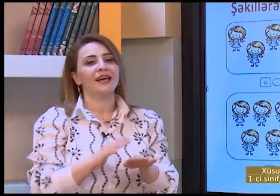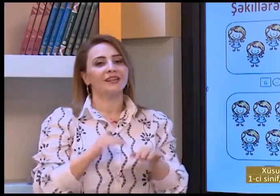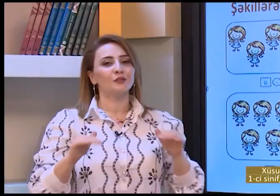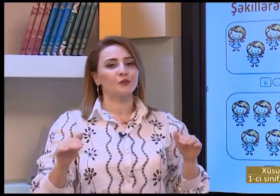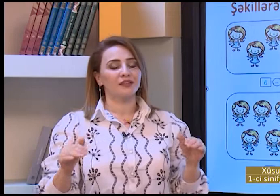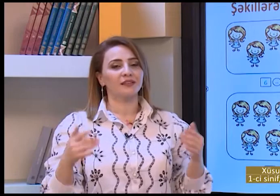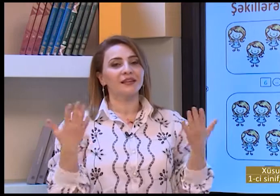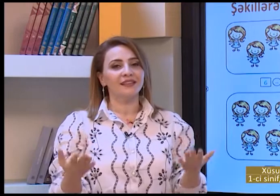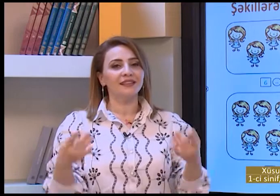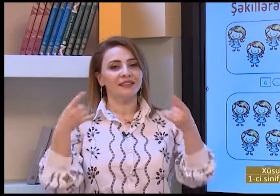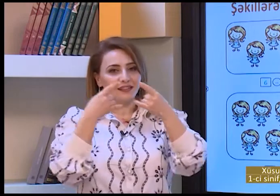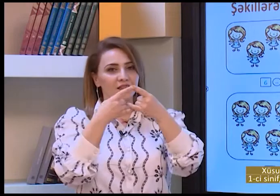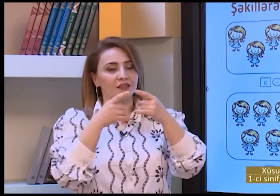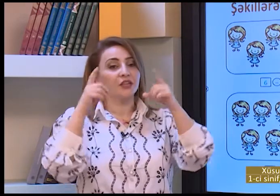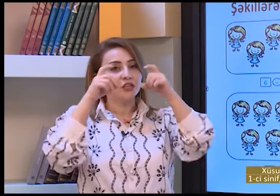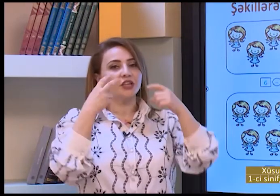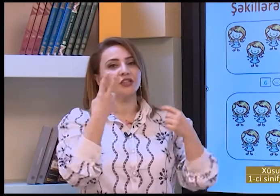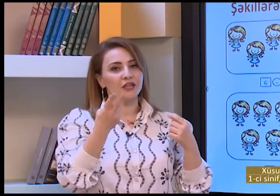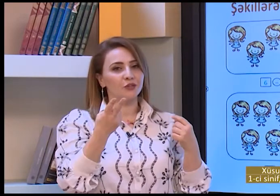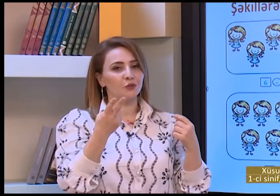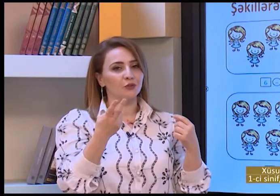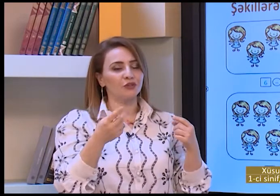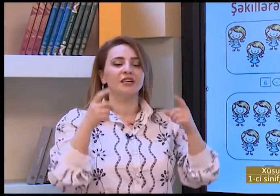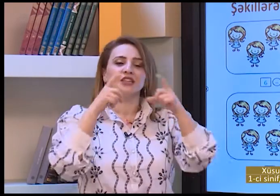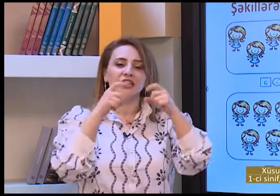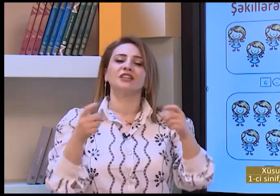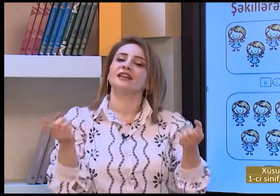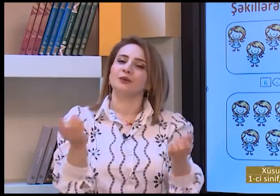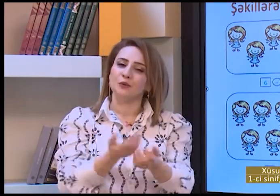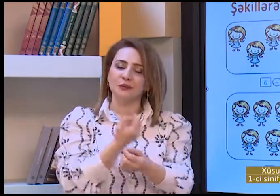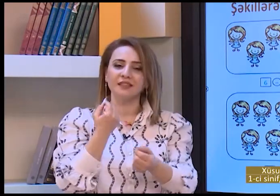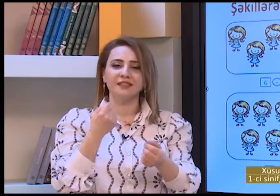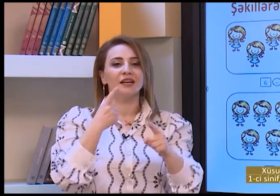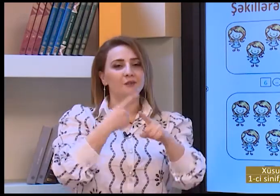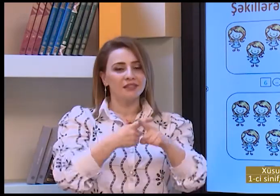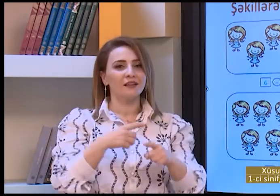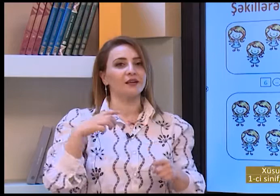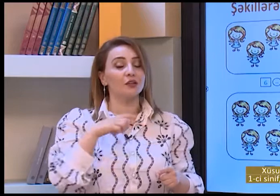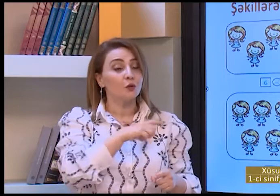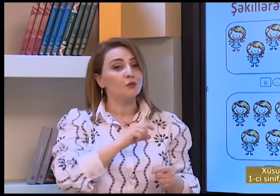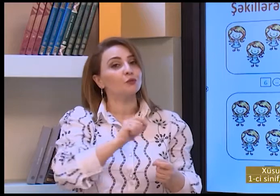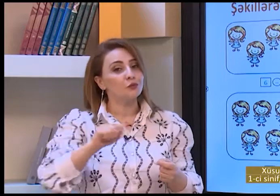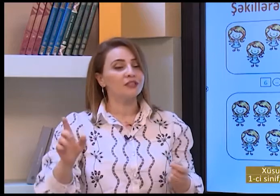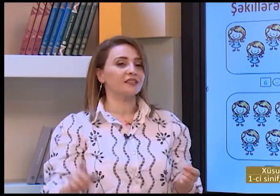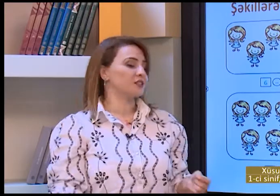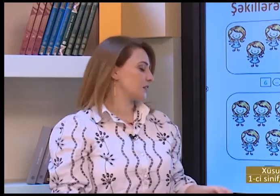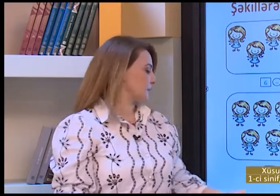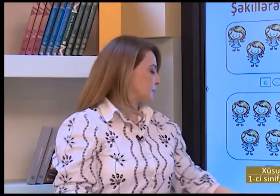Əziz uşaqlar, indi ekranda şəkillər görürük. Şəkillərə uyğun isə misalları özümüz yazacaq.